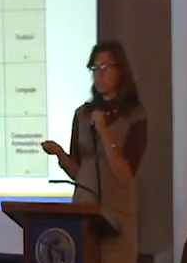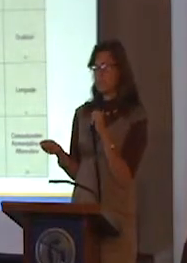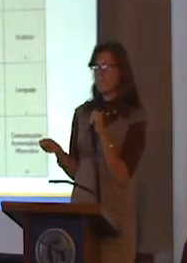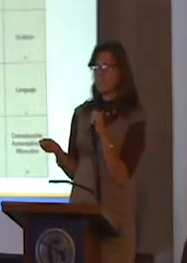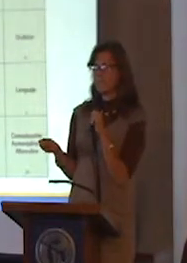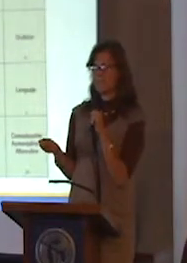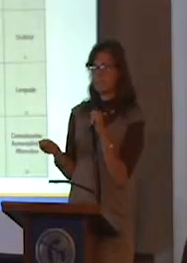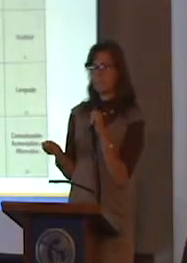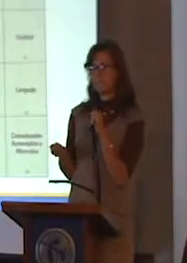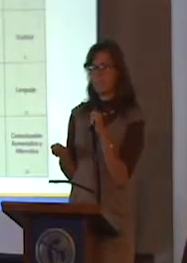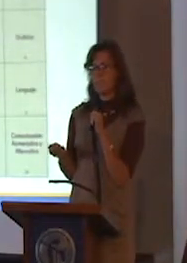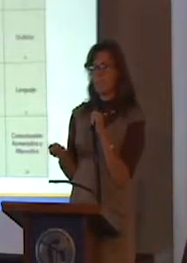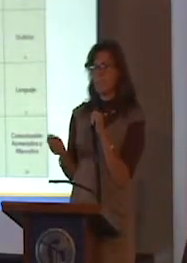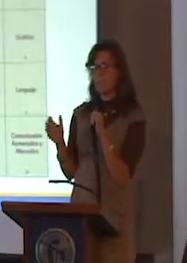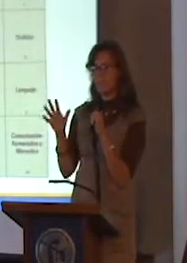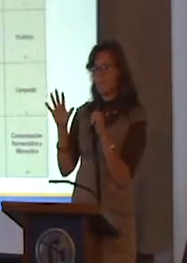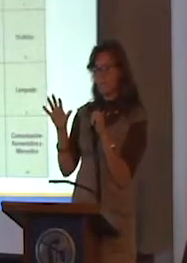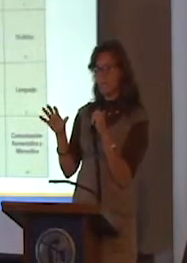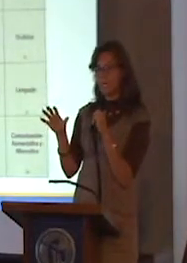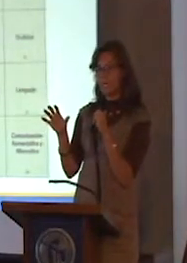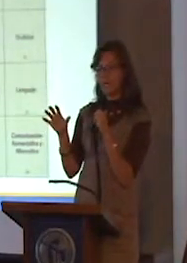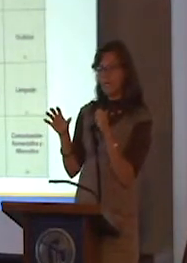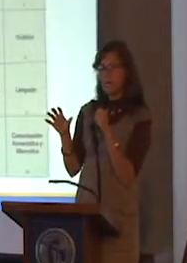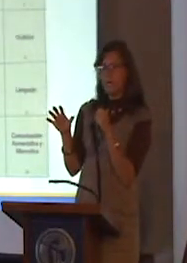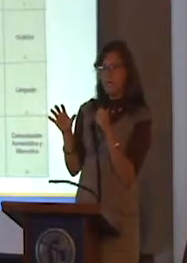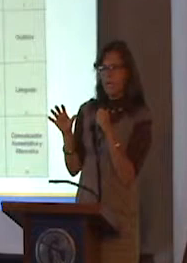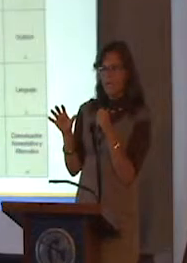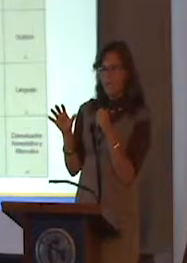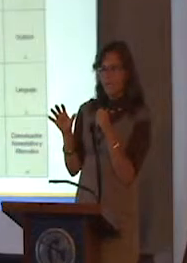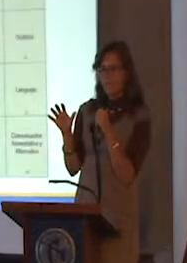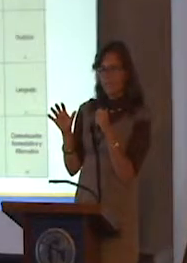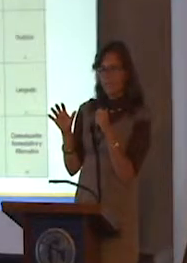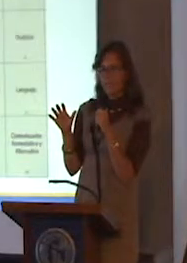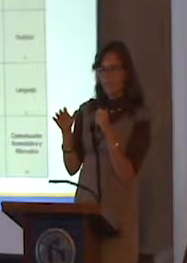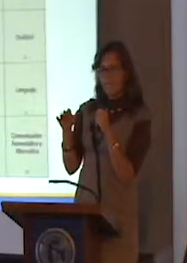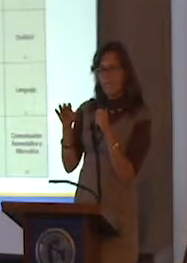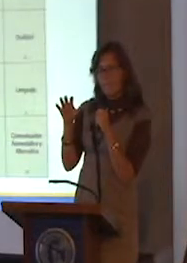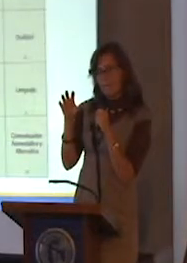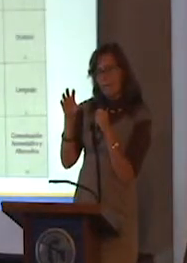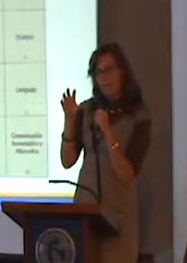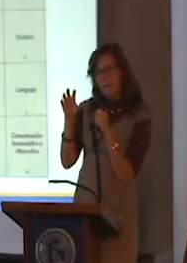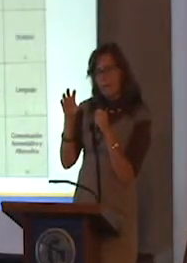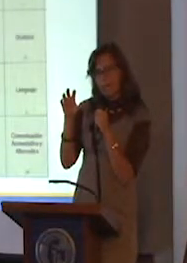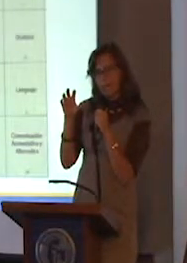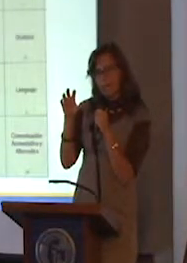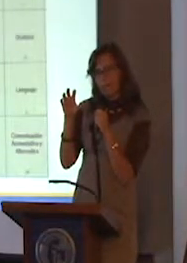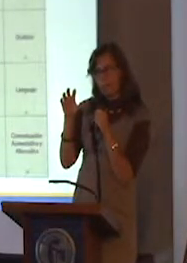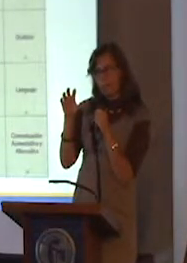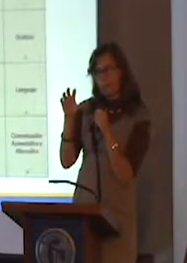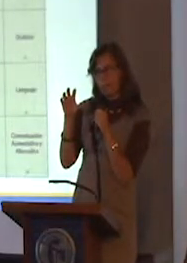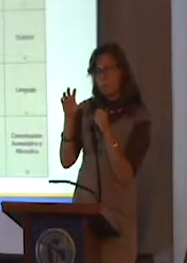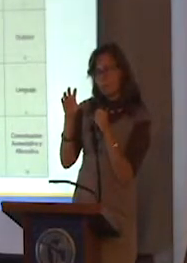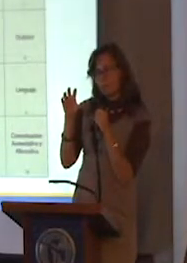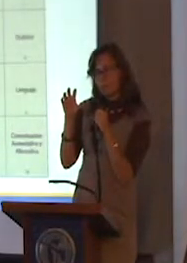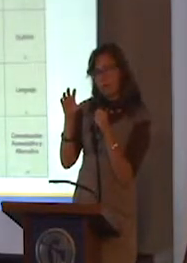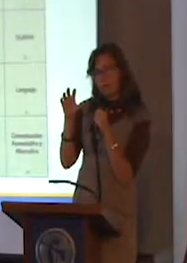para que ellos hicieran una clasificación desde un criterio general Y